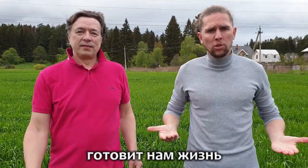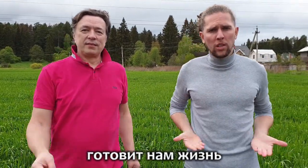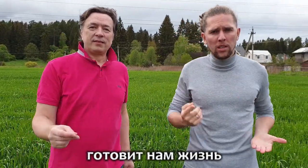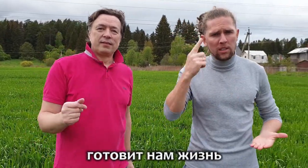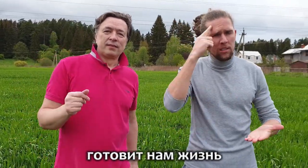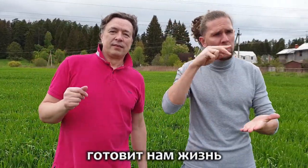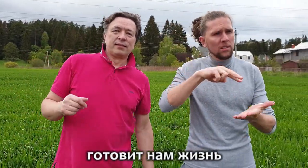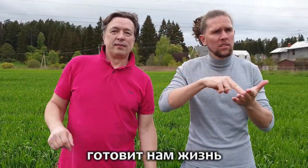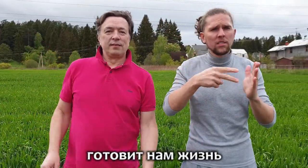жизнь.